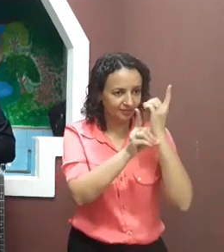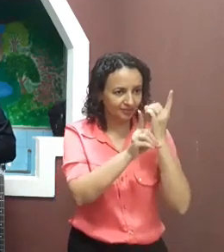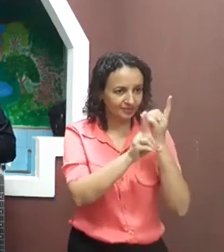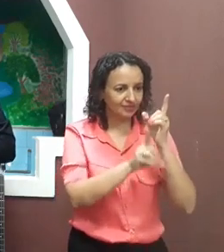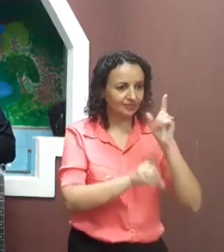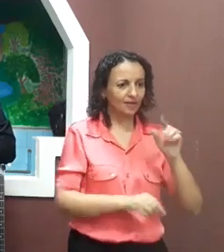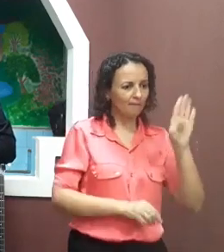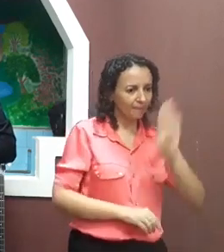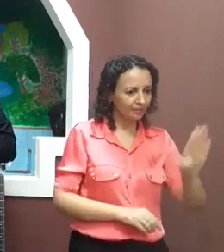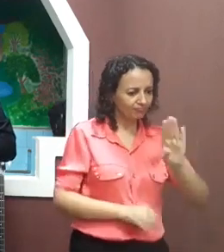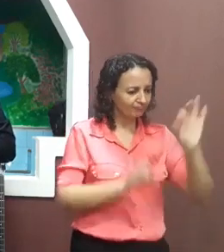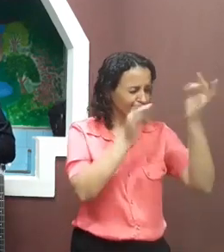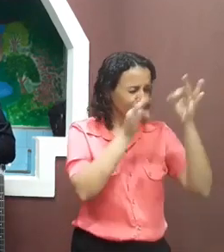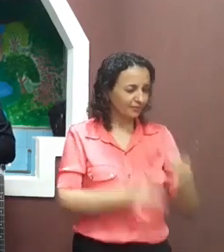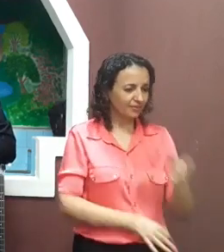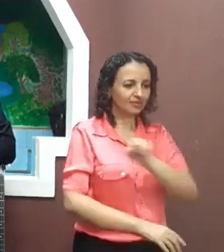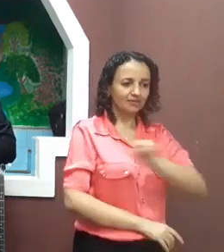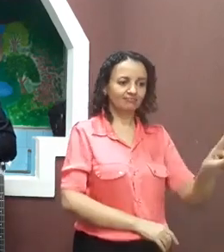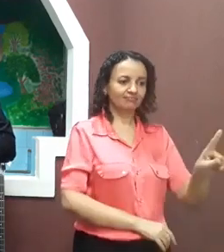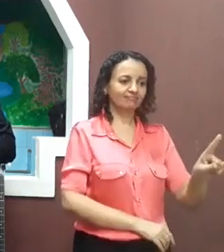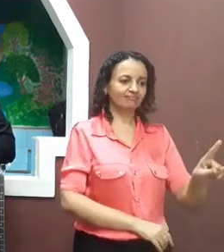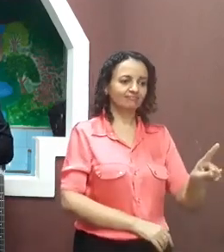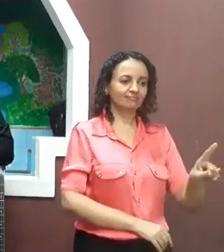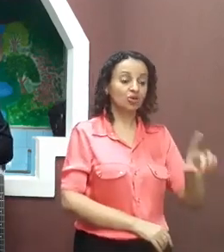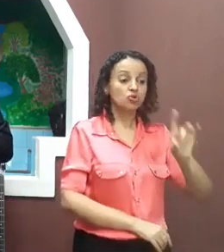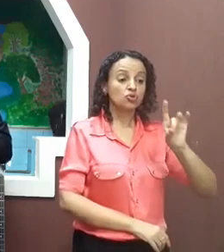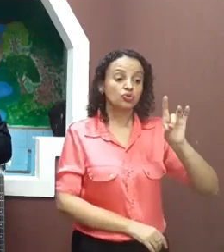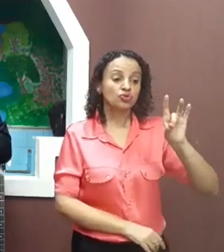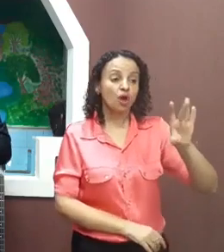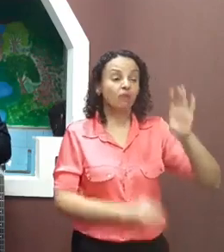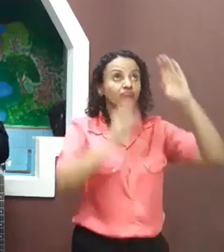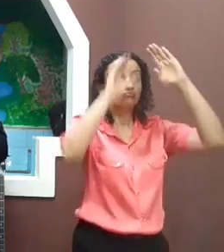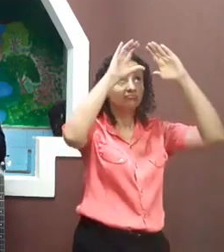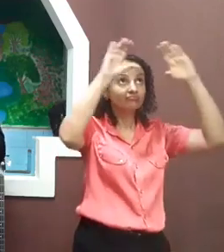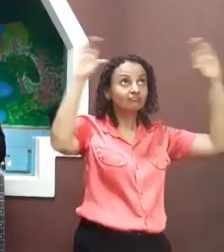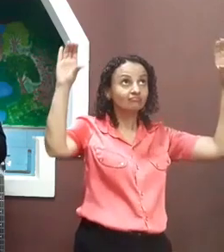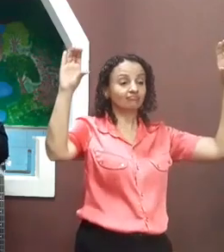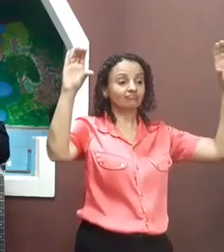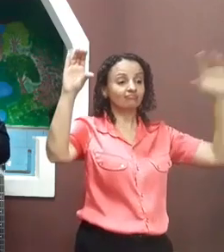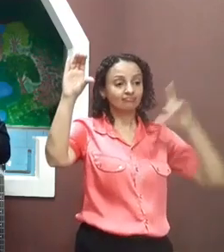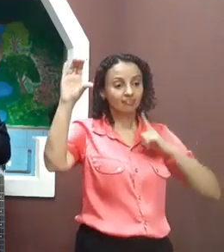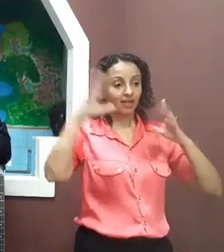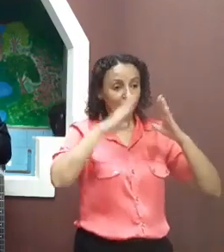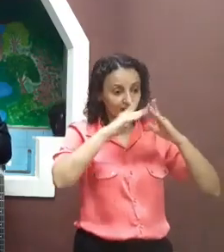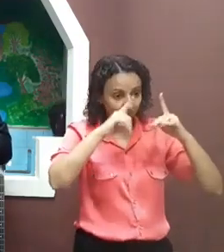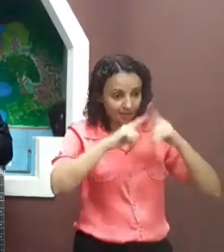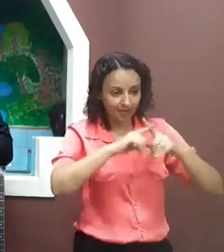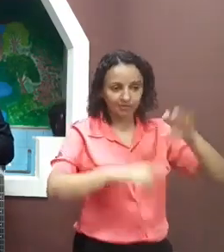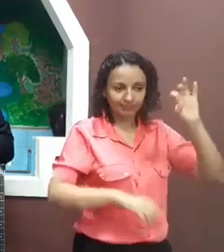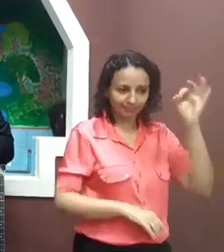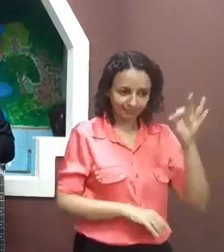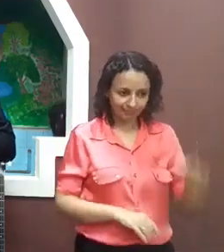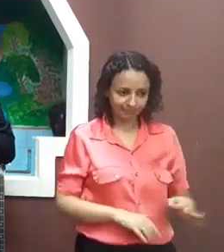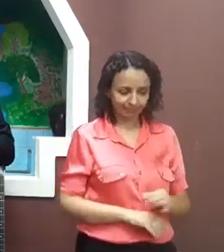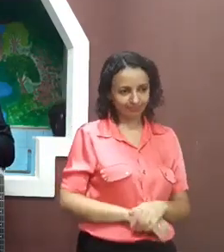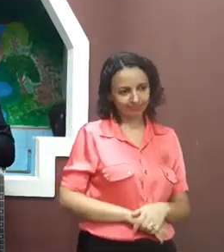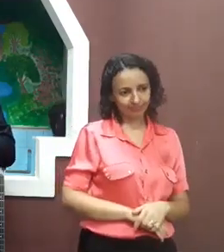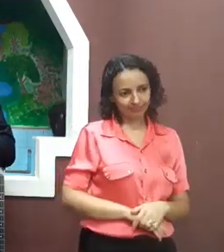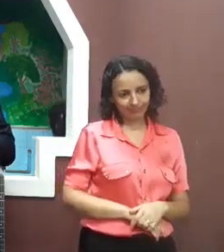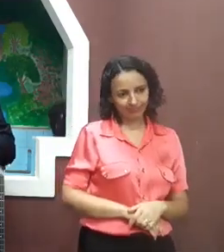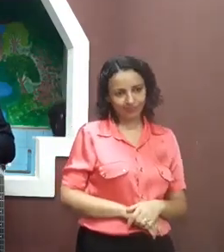batista. Qual que é, pastor? É a do céu. Ah, eu quero ir para lá. Então, só para orar para você morrer, você ir para lá agora. Porque senão você